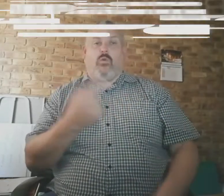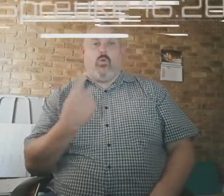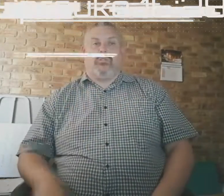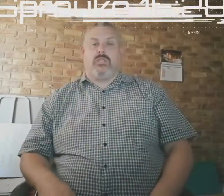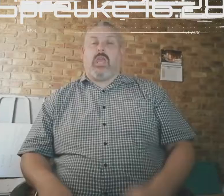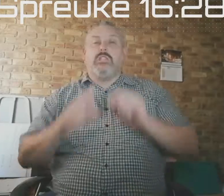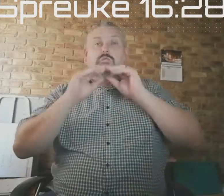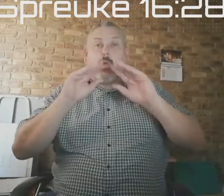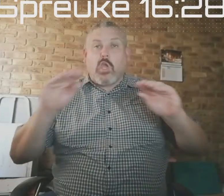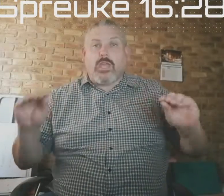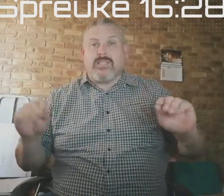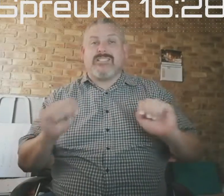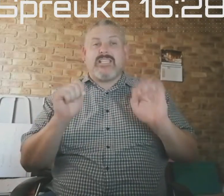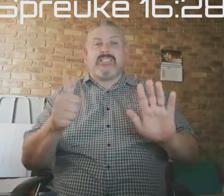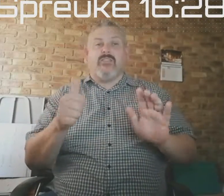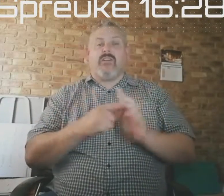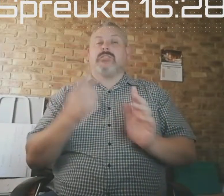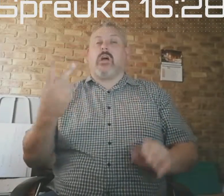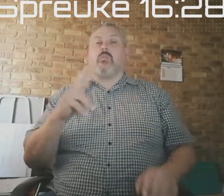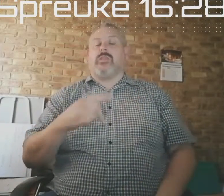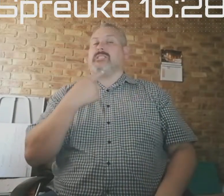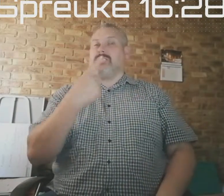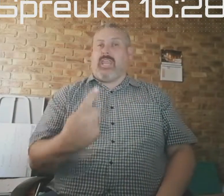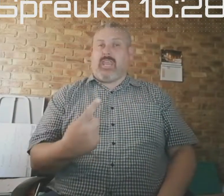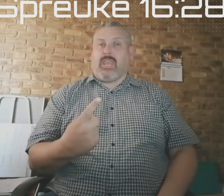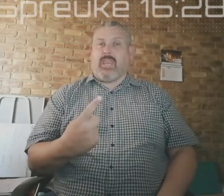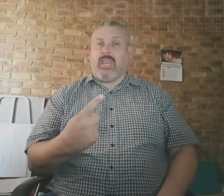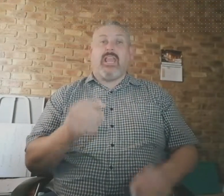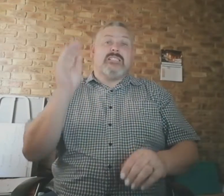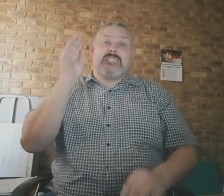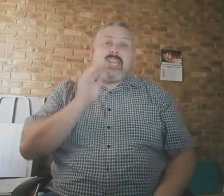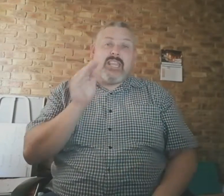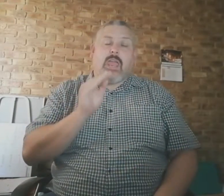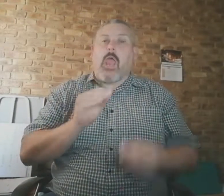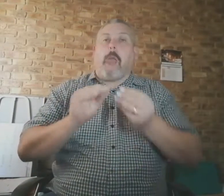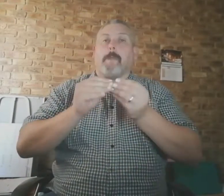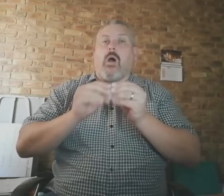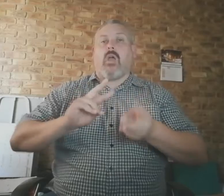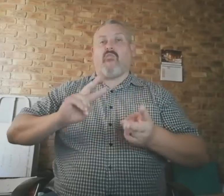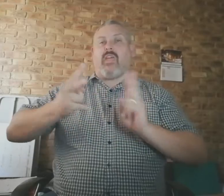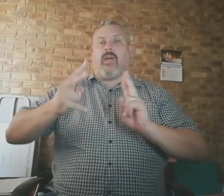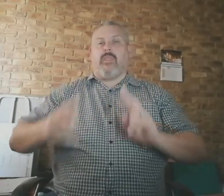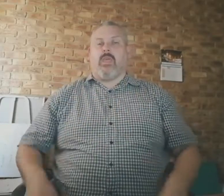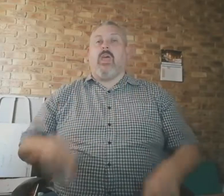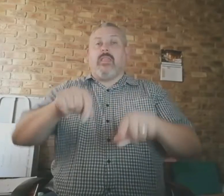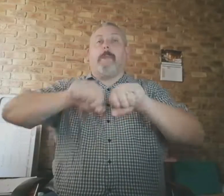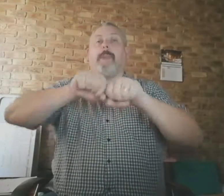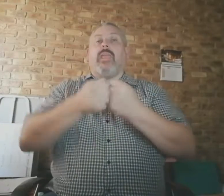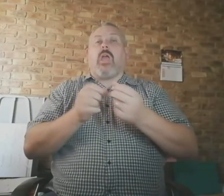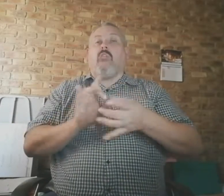sê, sê, sê, sê, skinde, maag, vijande, dis beie,